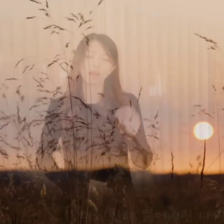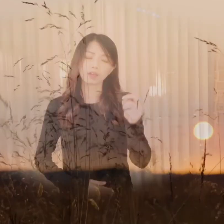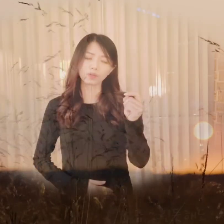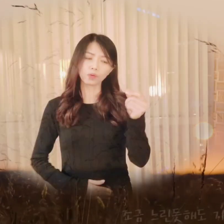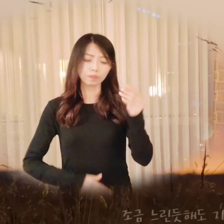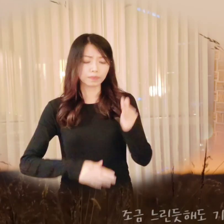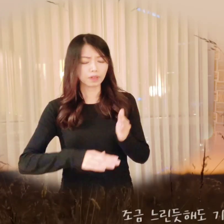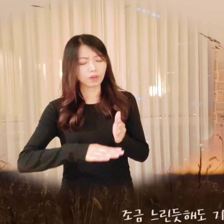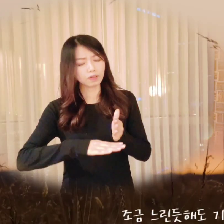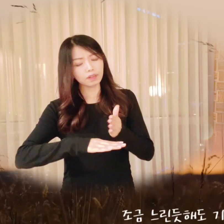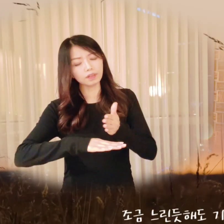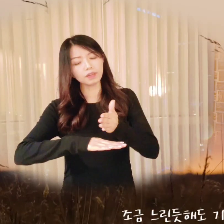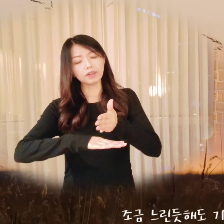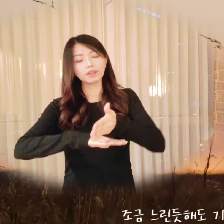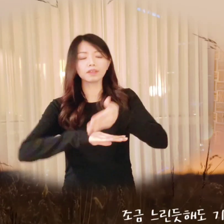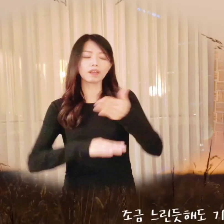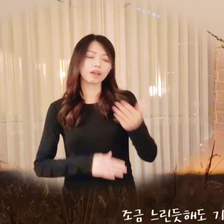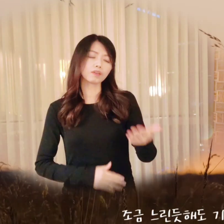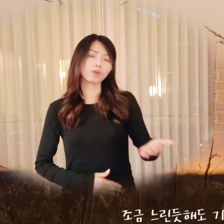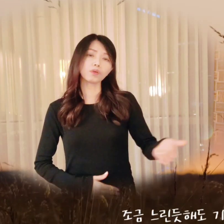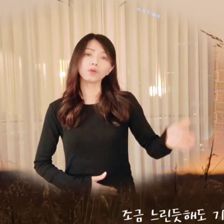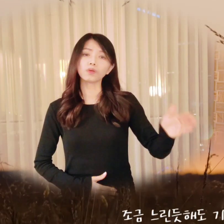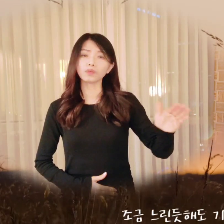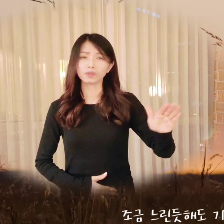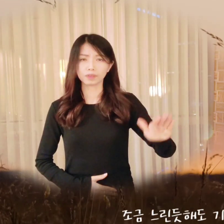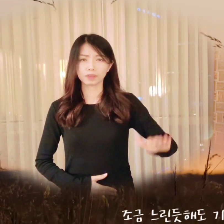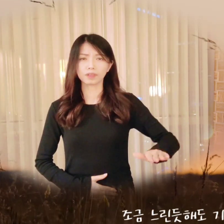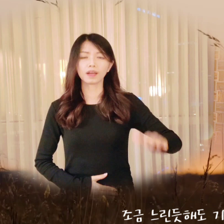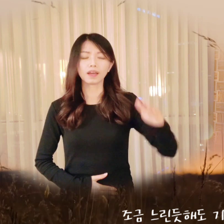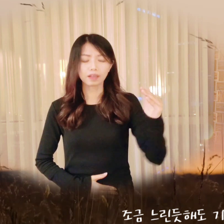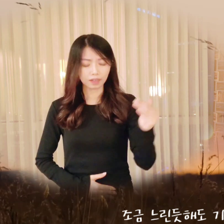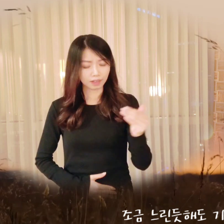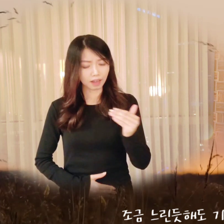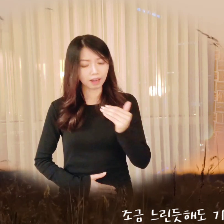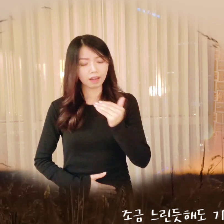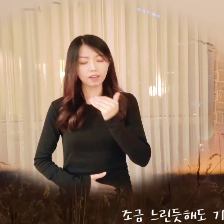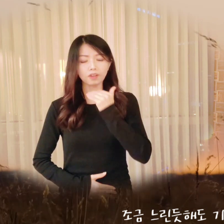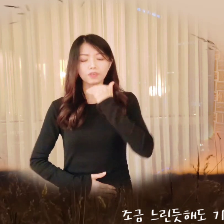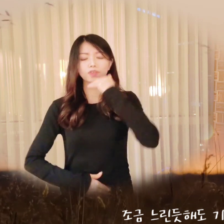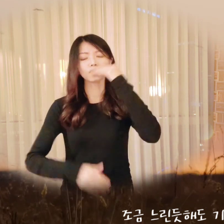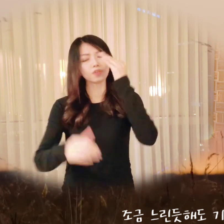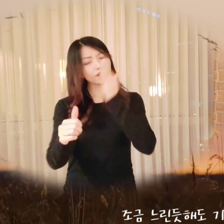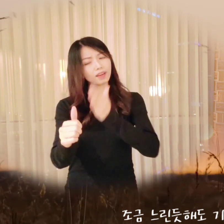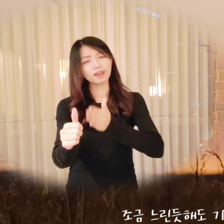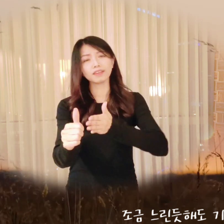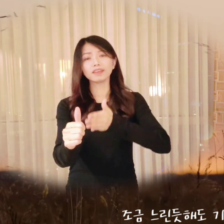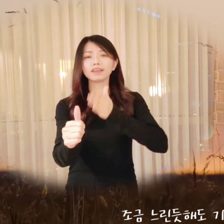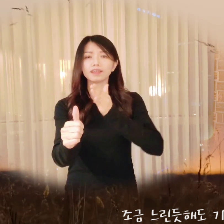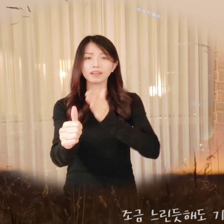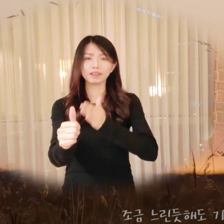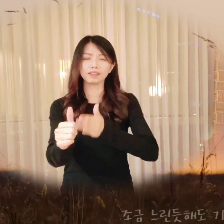돌아오리라 조금 느린 듯해도 기다려